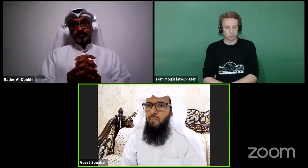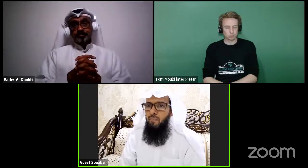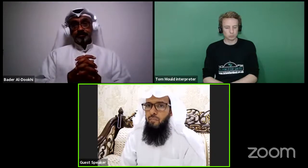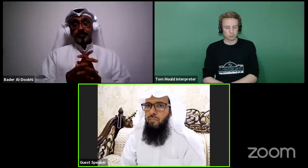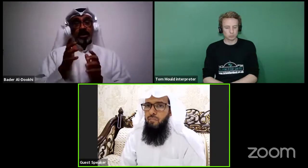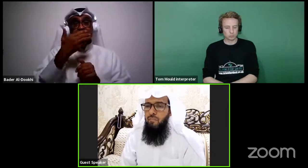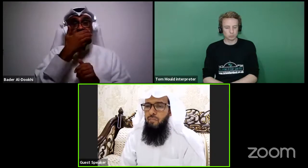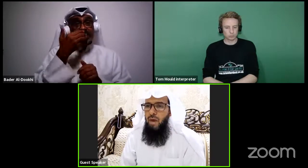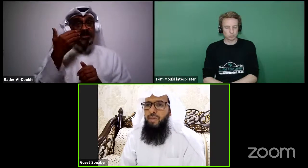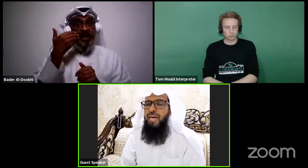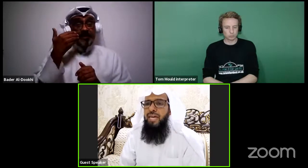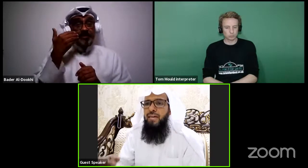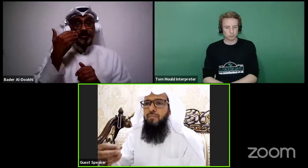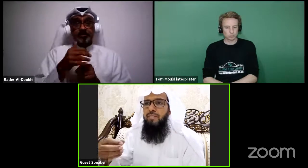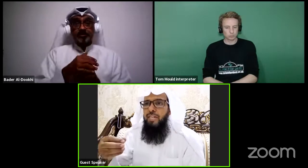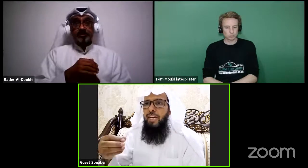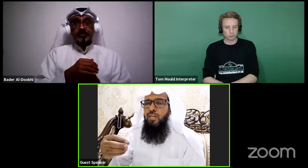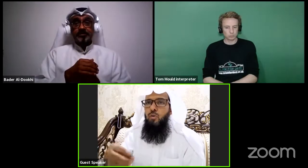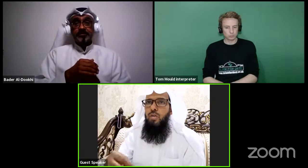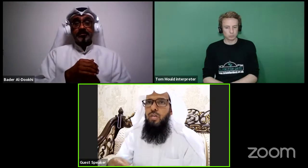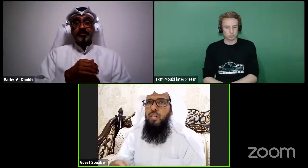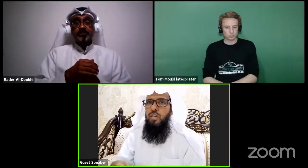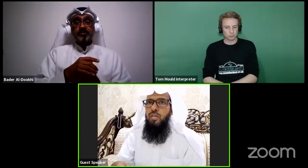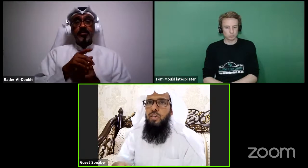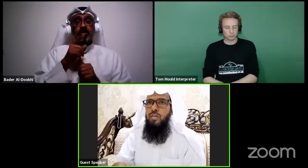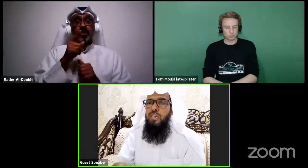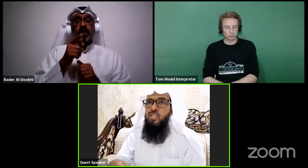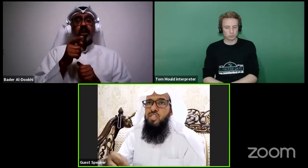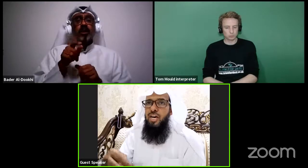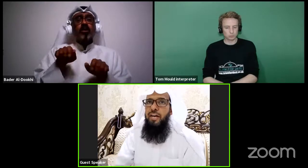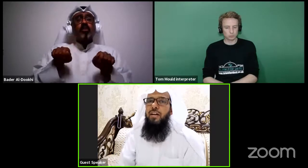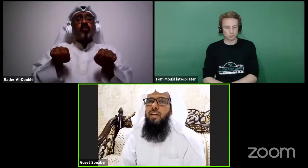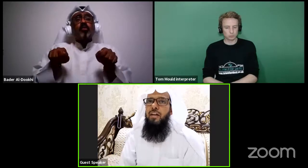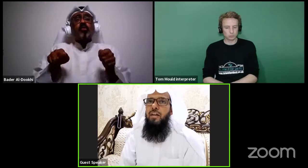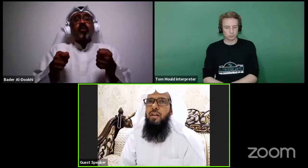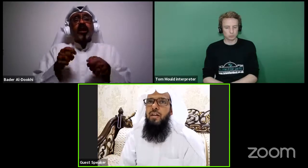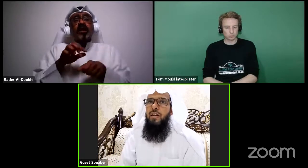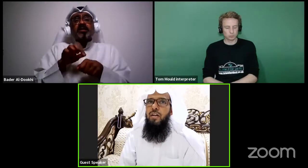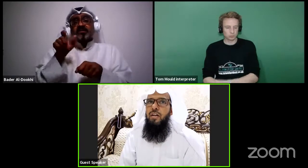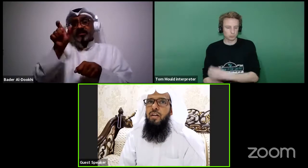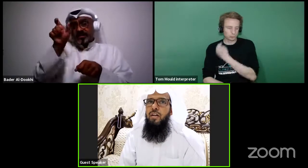الصيام به يمتنع الإنسان